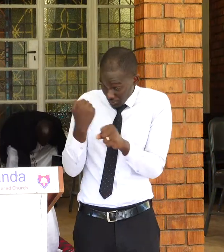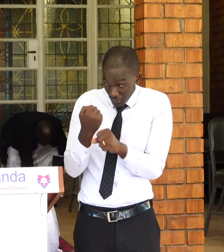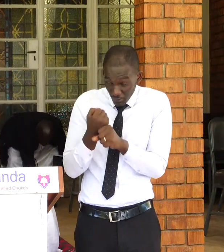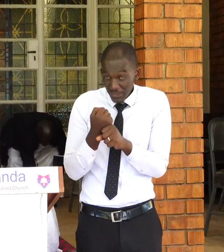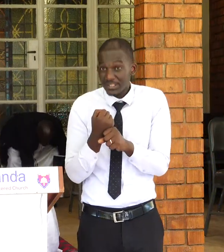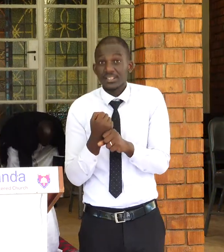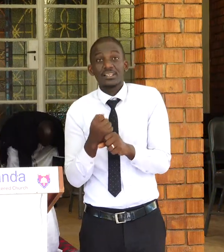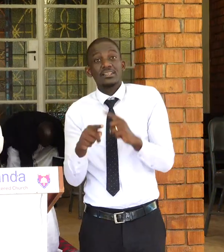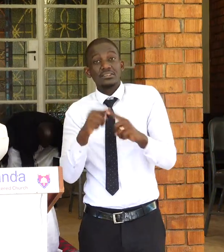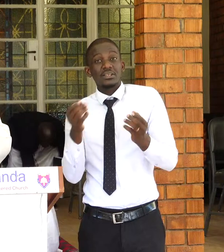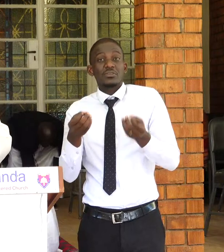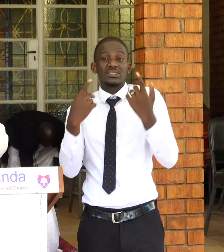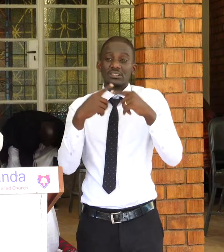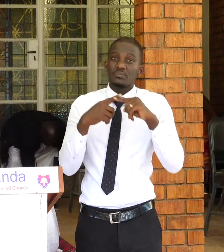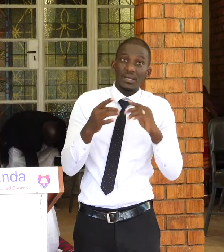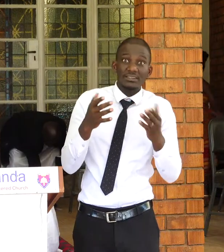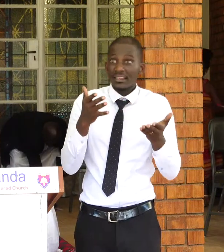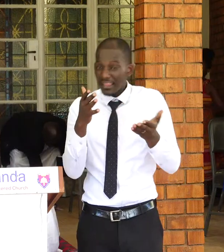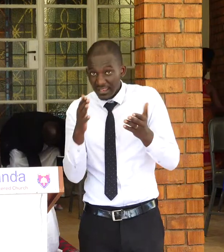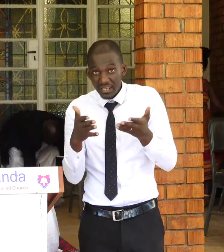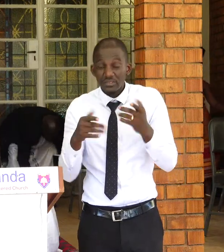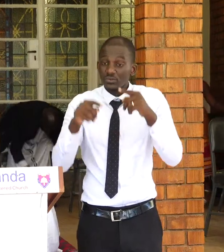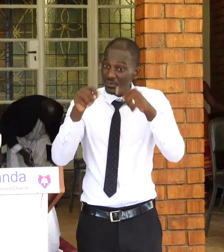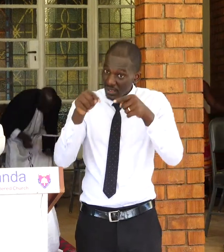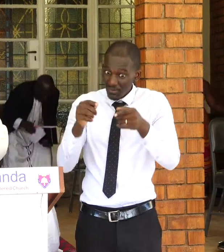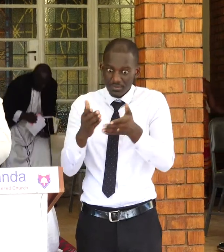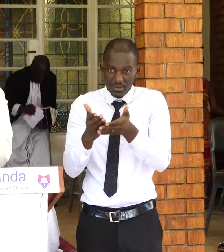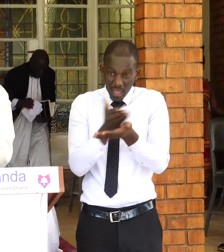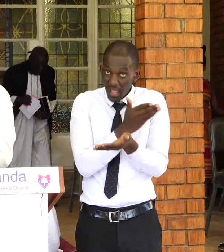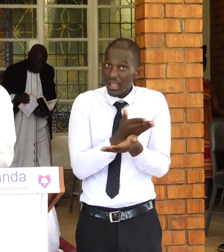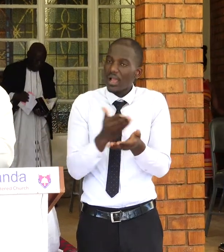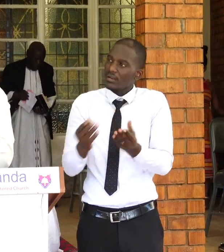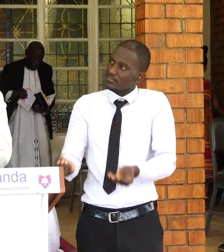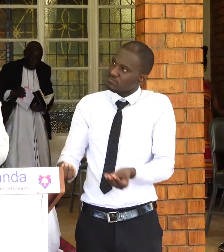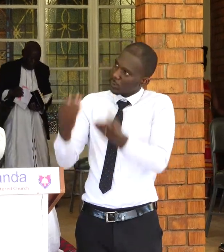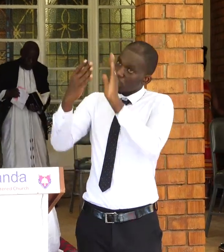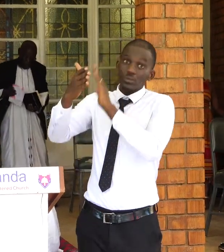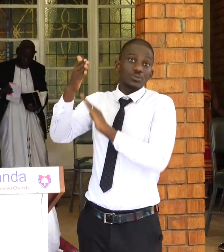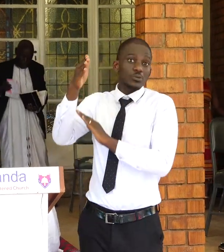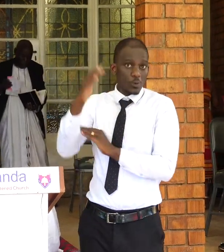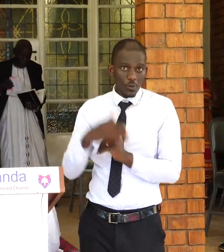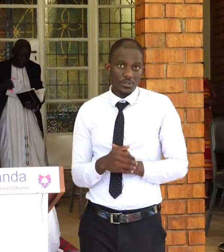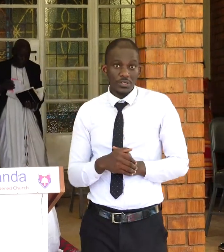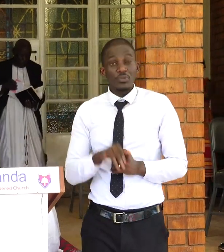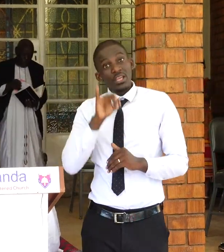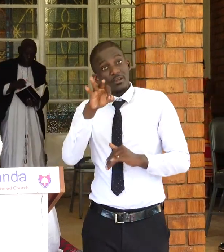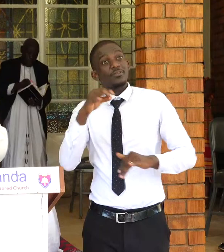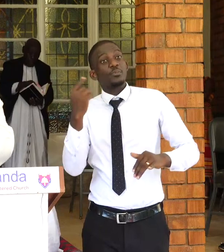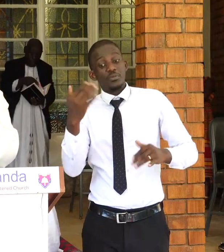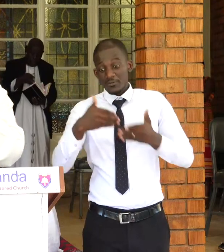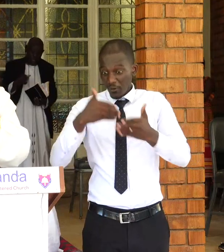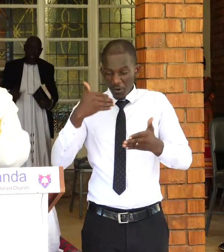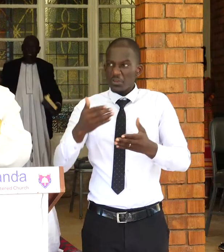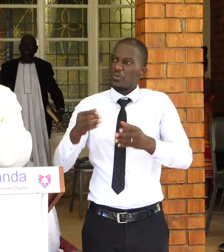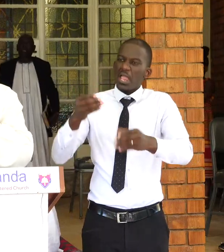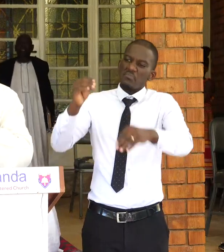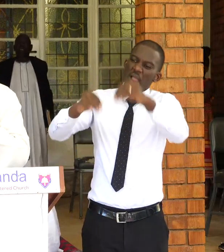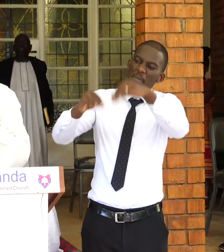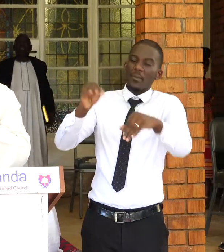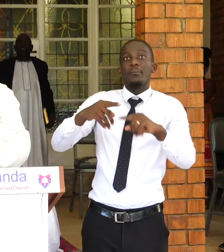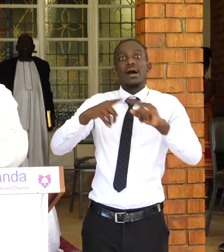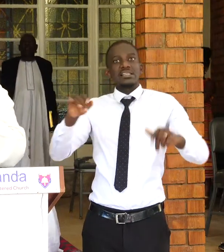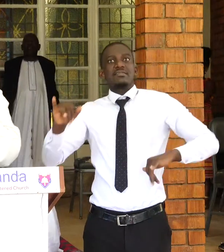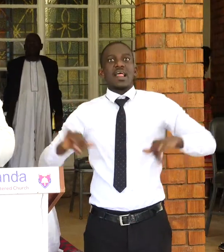kyejo, olwaleero teeko ziteekako ekkomo. Bw'oba oli ku abo abadde bakola saddaaka nga za kweraga, olwaleero genda ziteekako